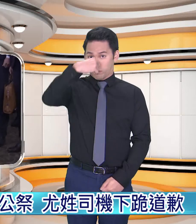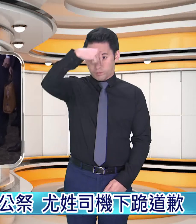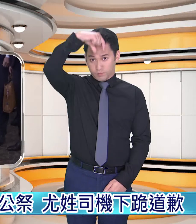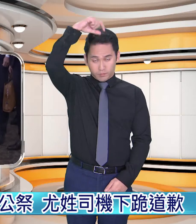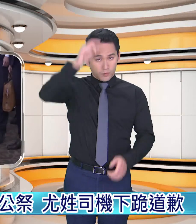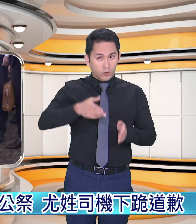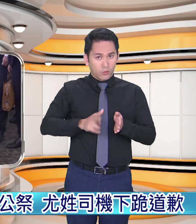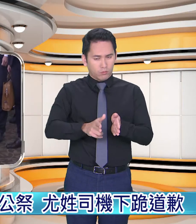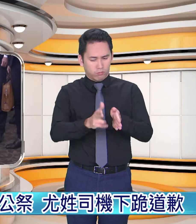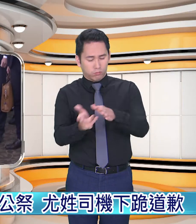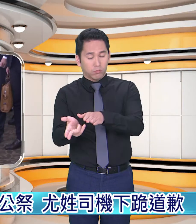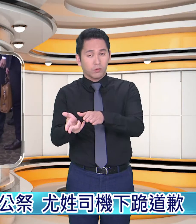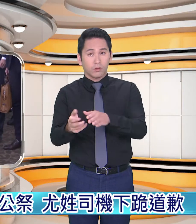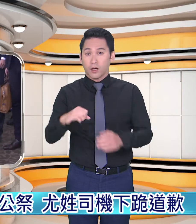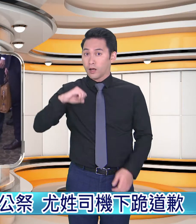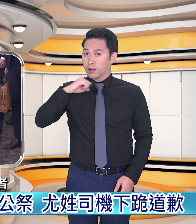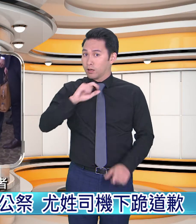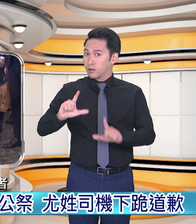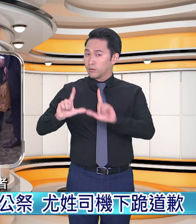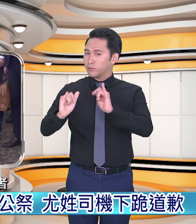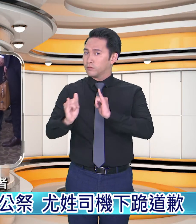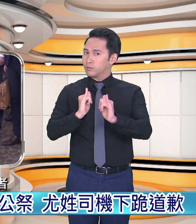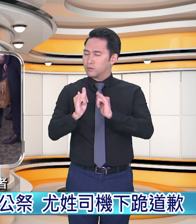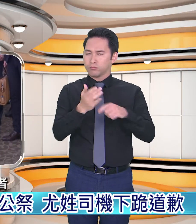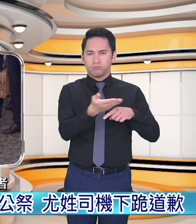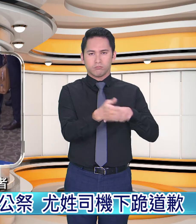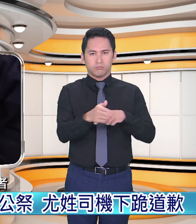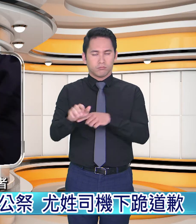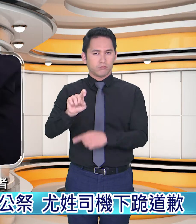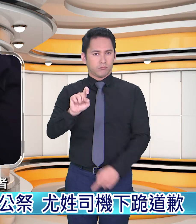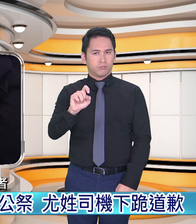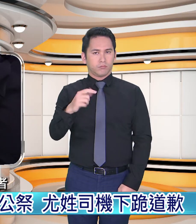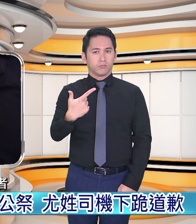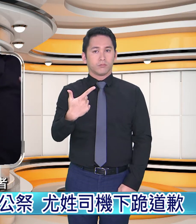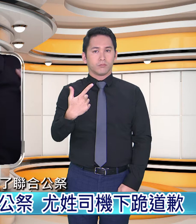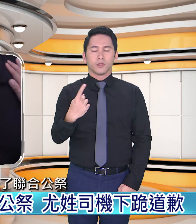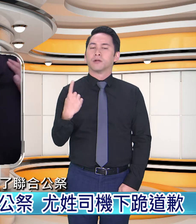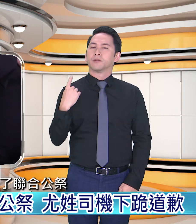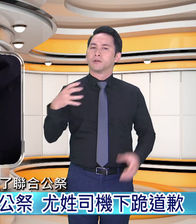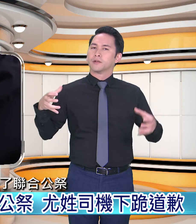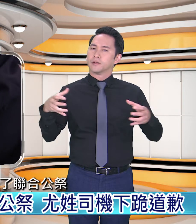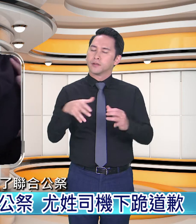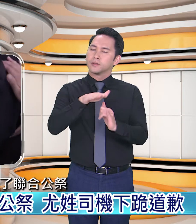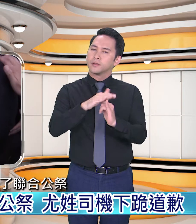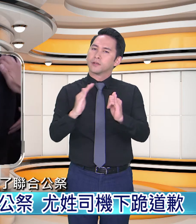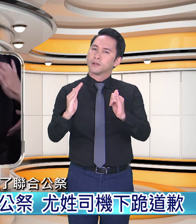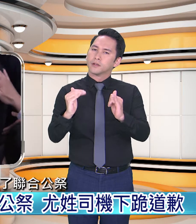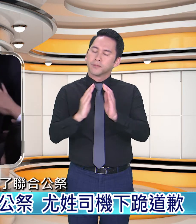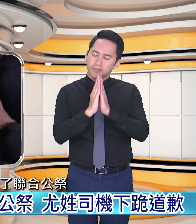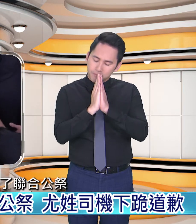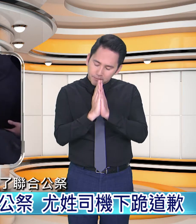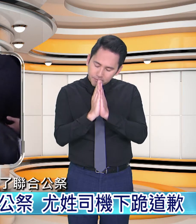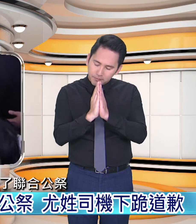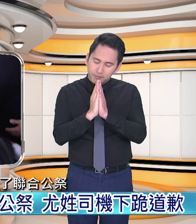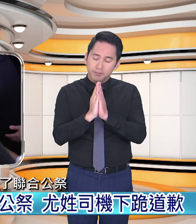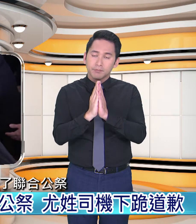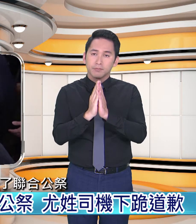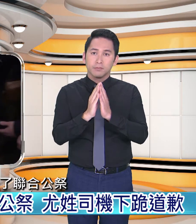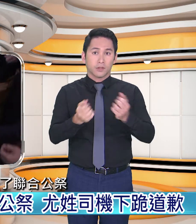普悠玛列车翻覆，16位台东县罹难者昨天举行了联合公祭。列